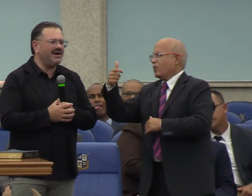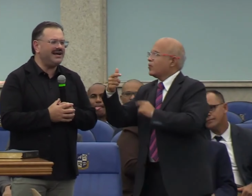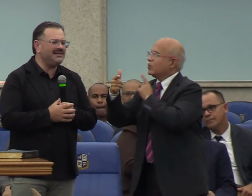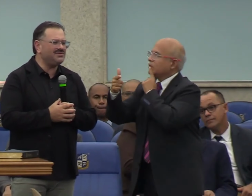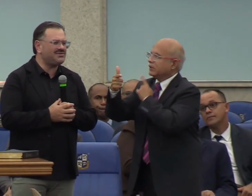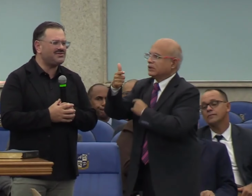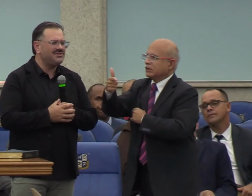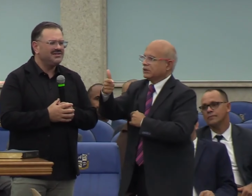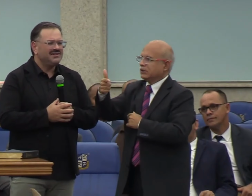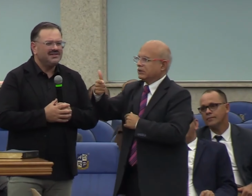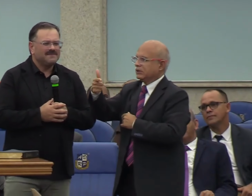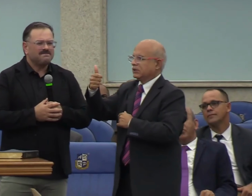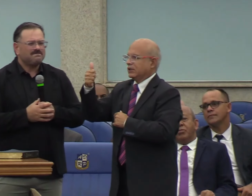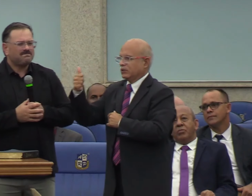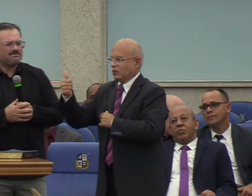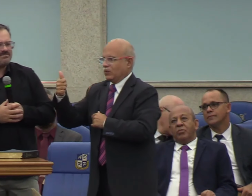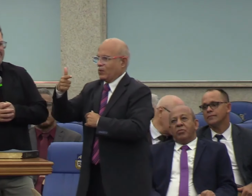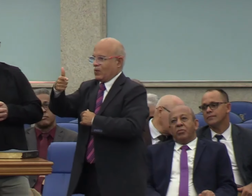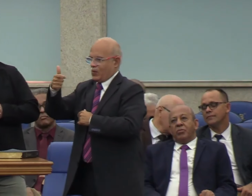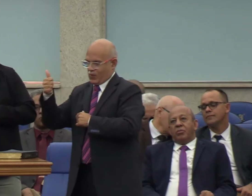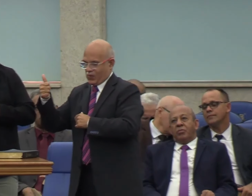18 anos